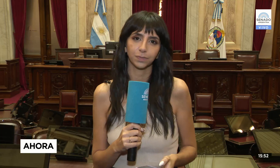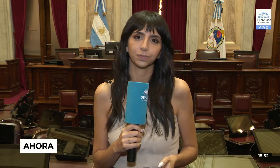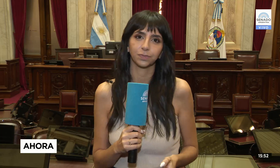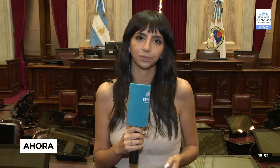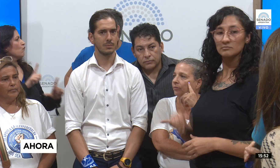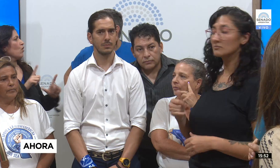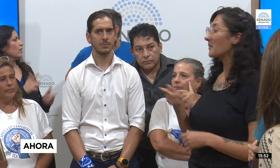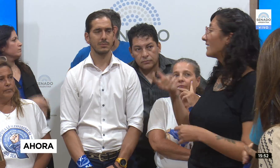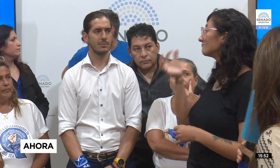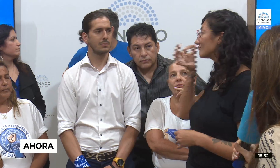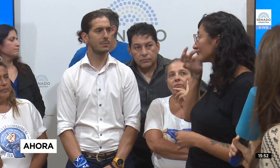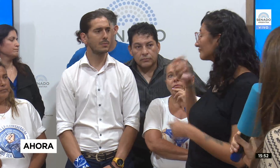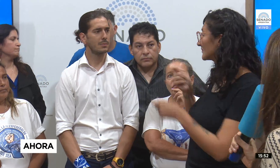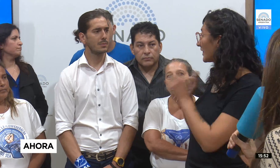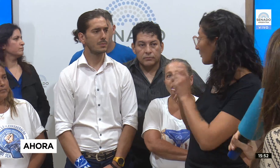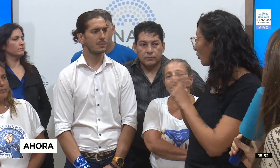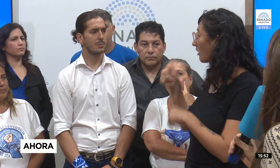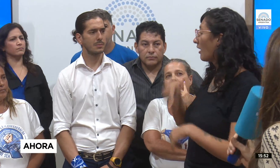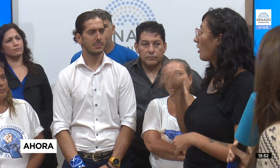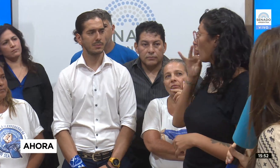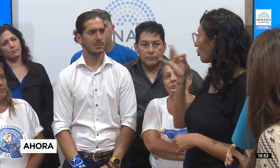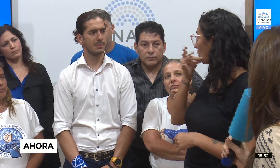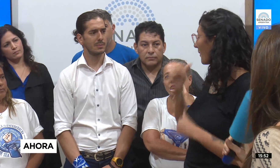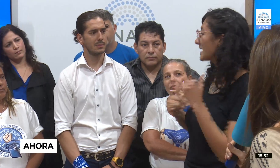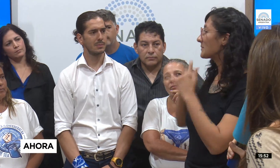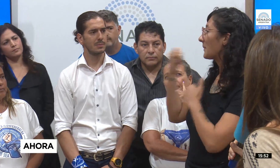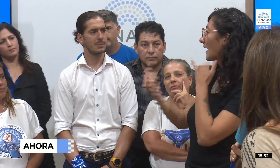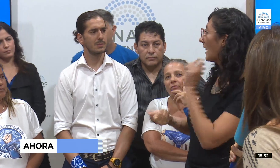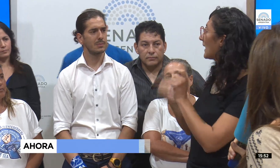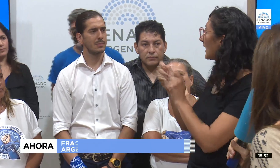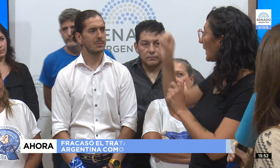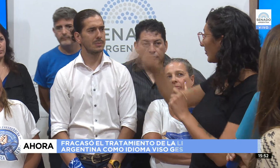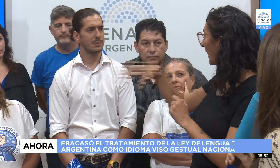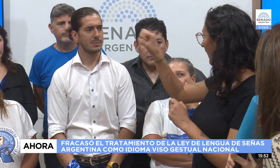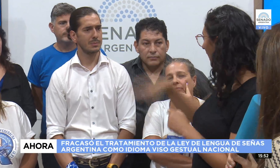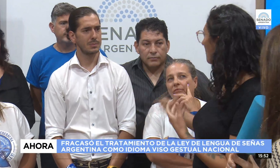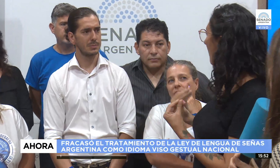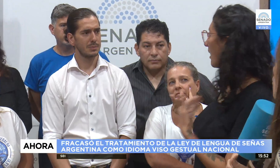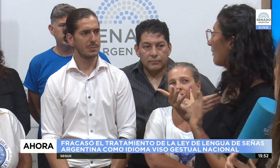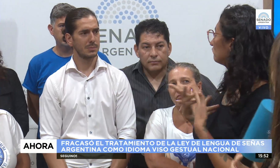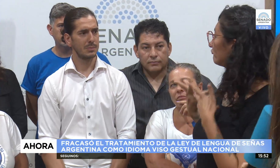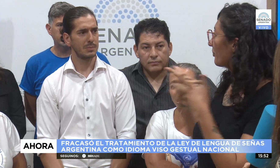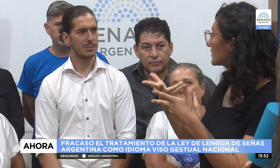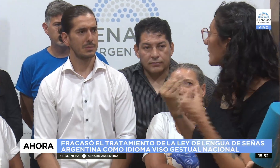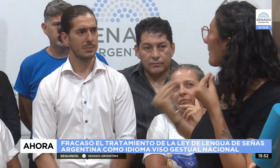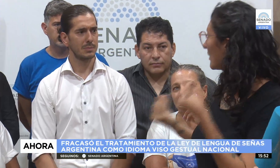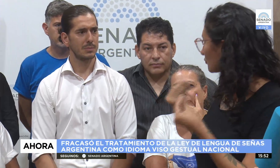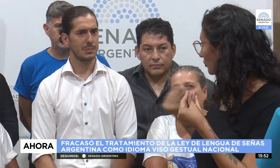escuchando más testimonios, aquí Dora nos va a explicar quiénes están aquí para acercarnos su testimonio. Volvemos al colectivo